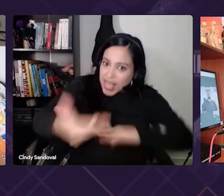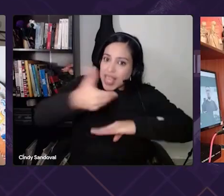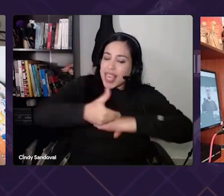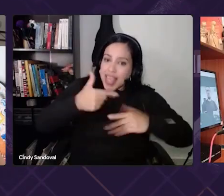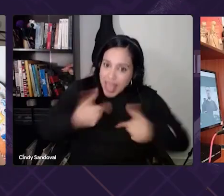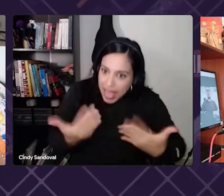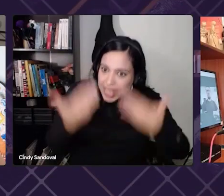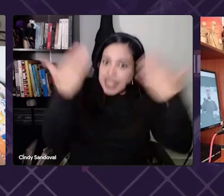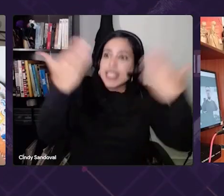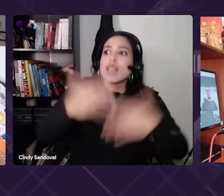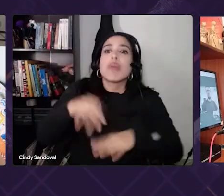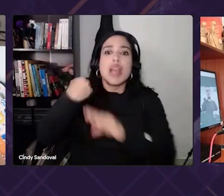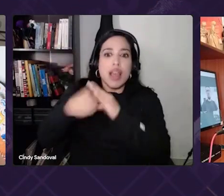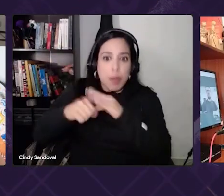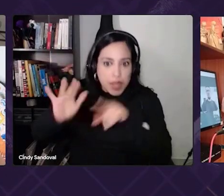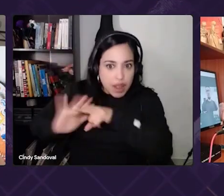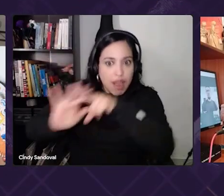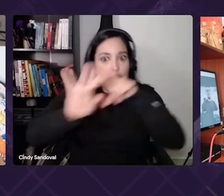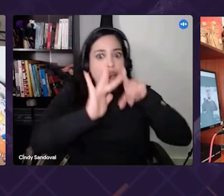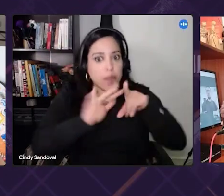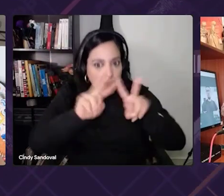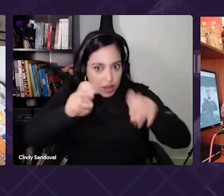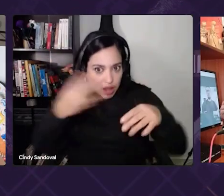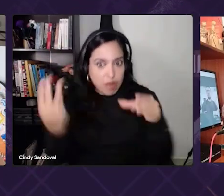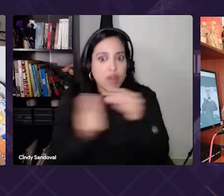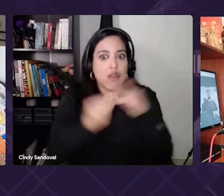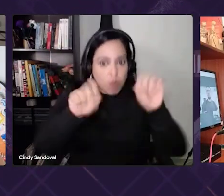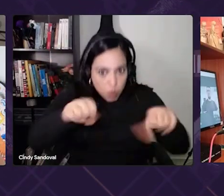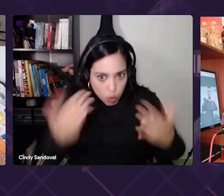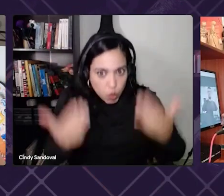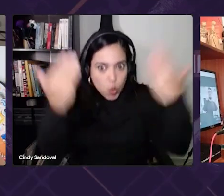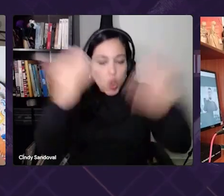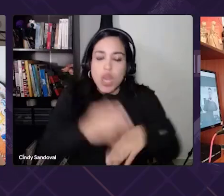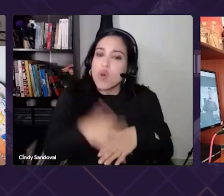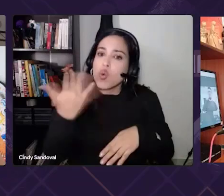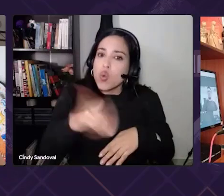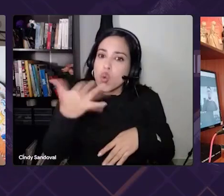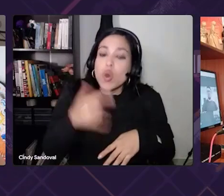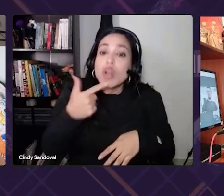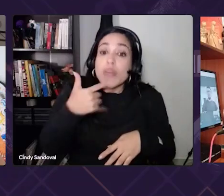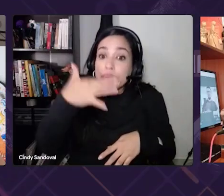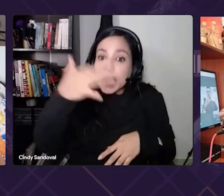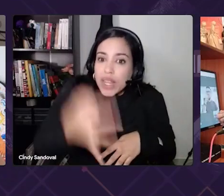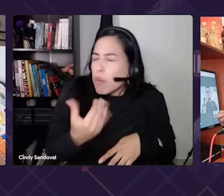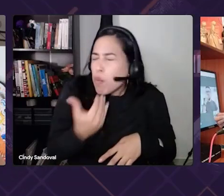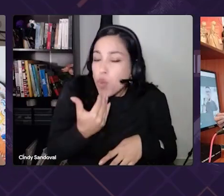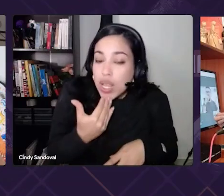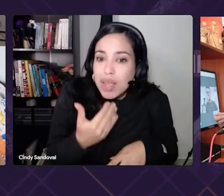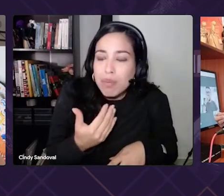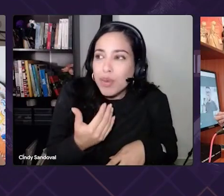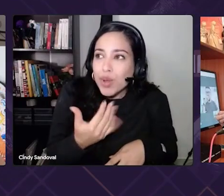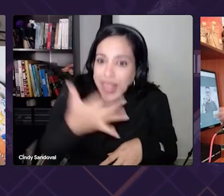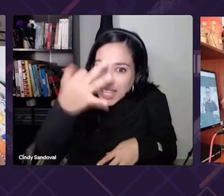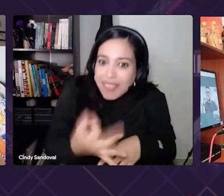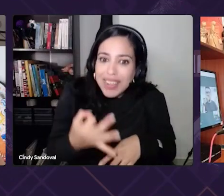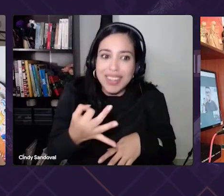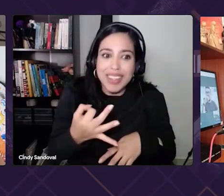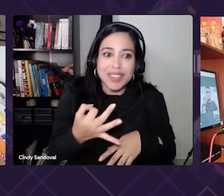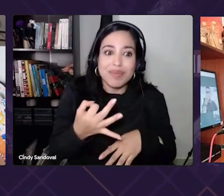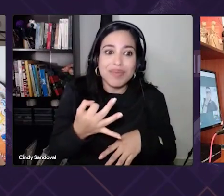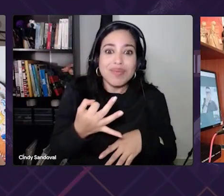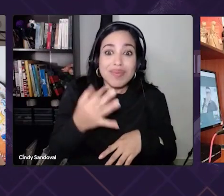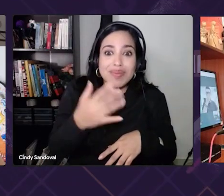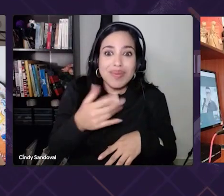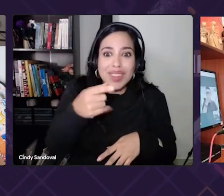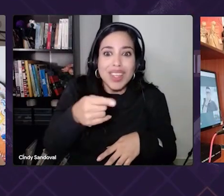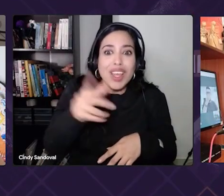la pena que pongamos en práctica, y qué bueno que esa manera de relacionarnos con un ejemplo tan simple